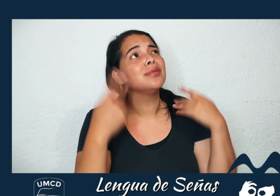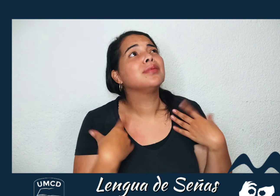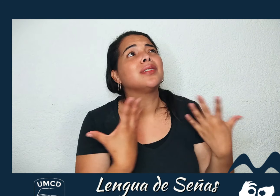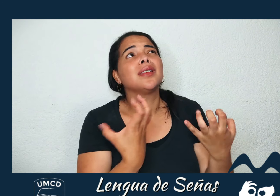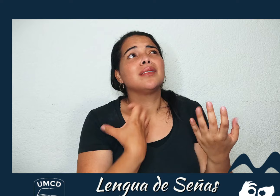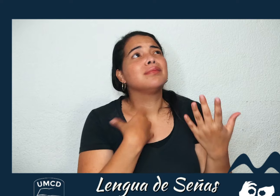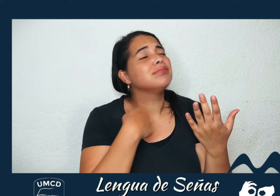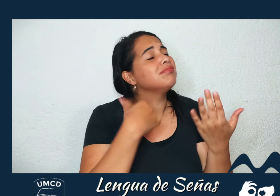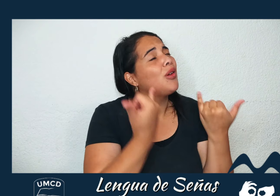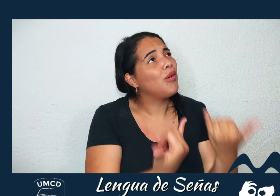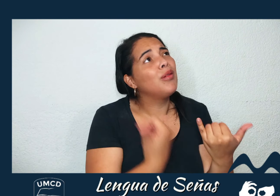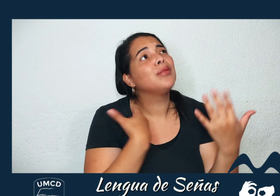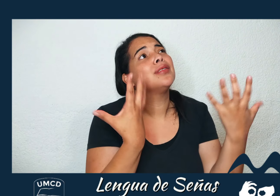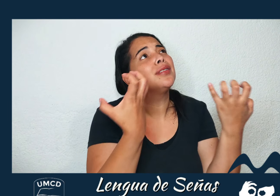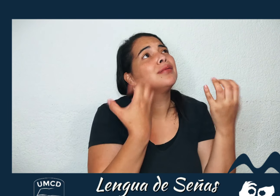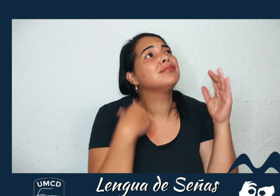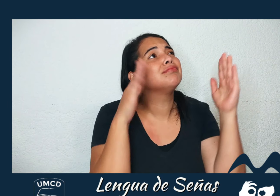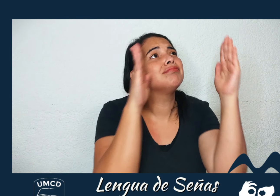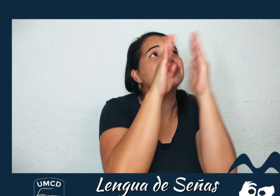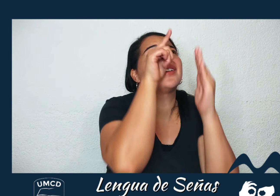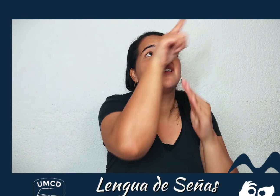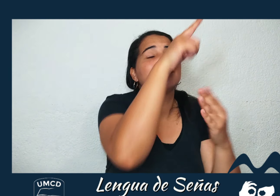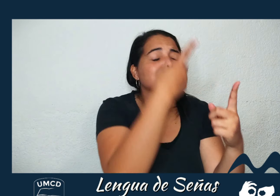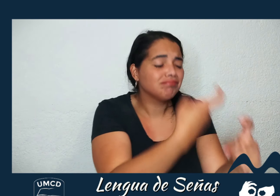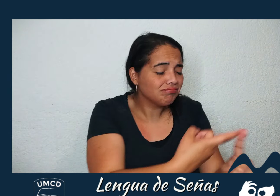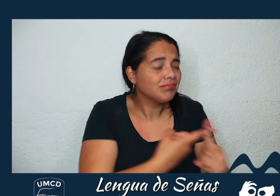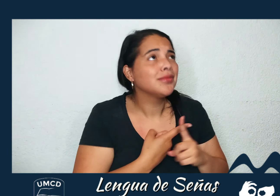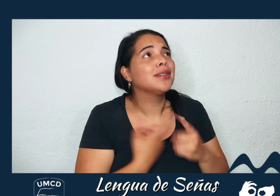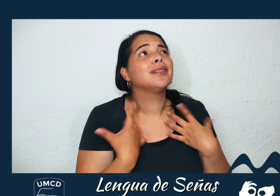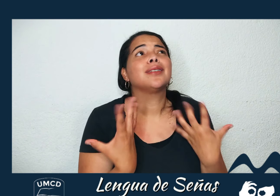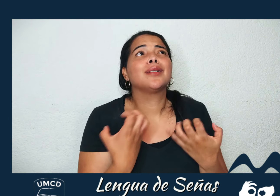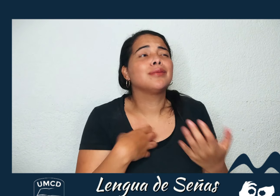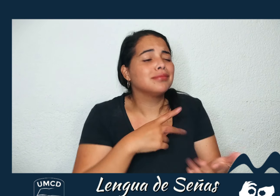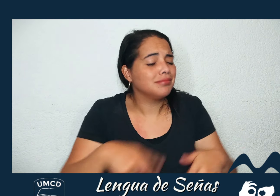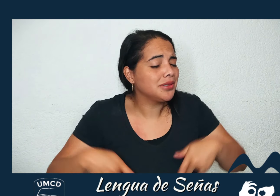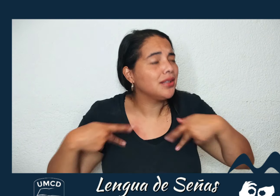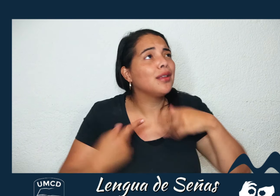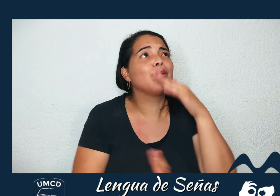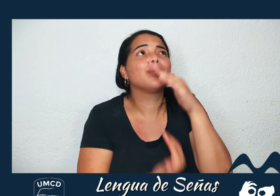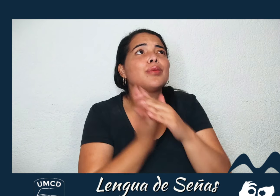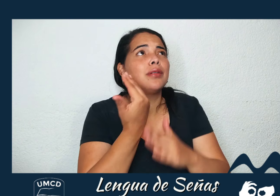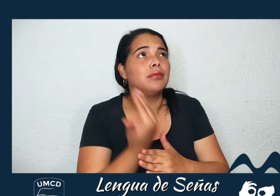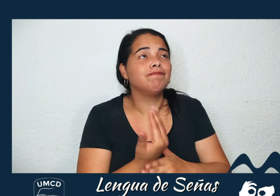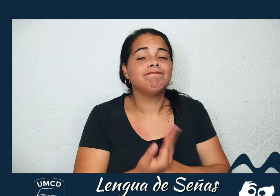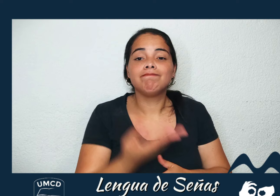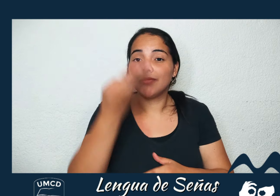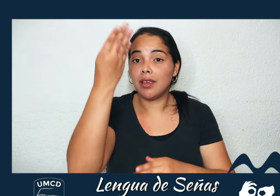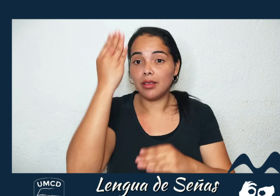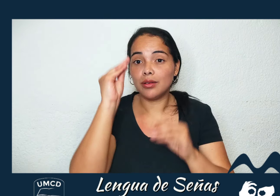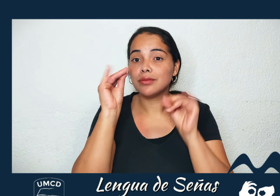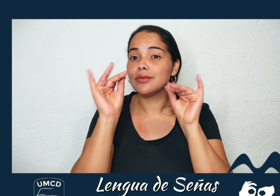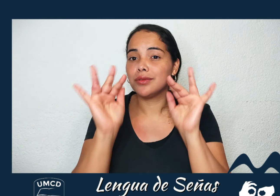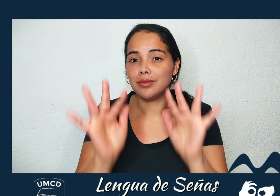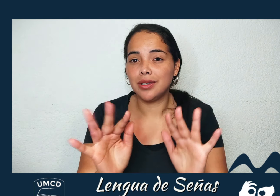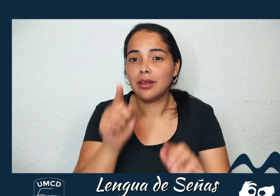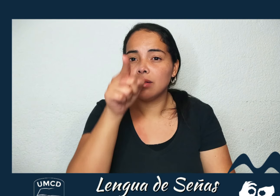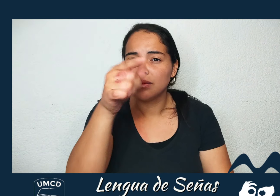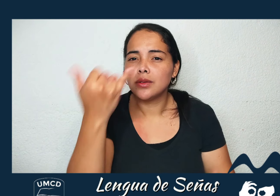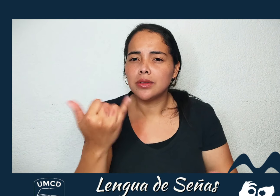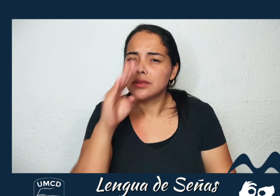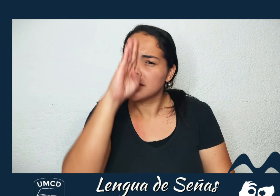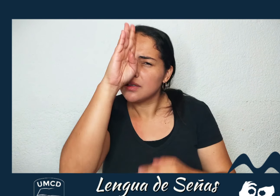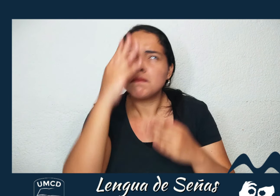será justificado y en vez de ver condenación, verá la vida eterna. Que Dios nos ayude a